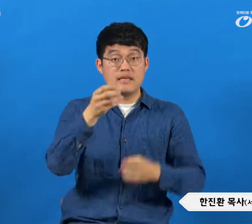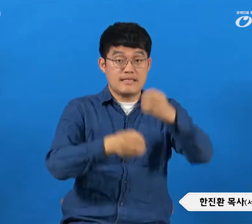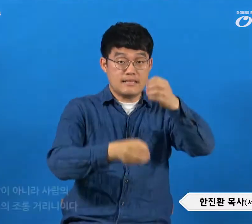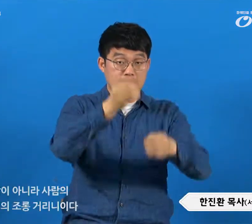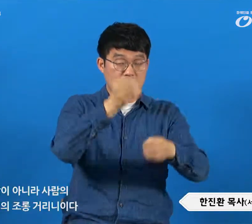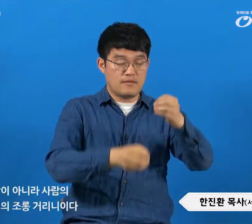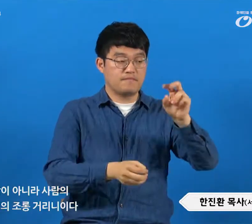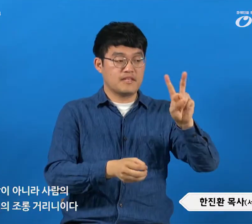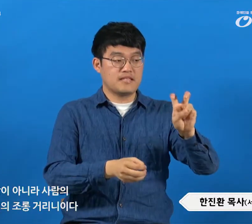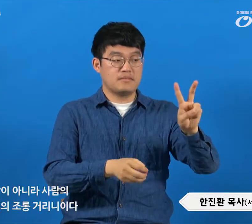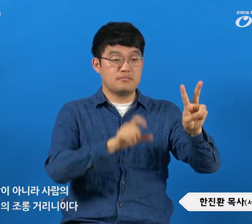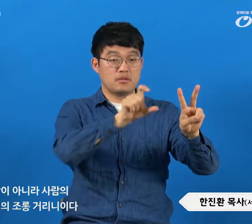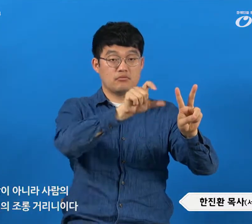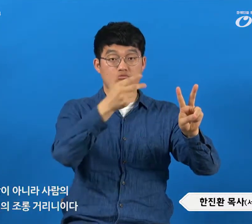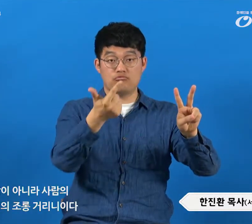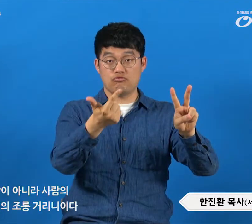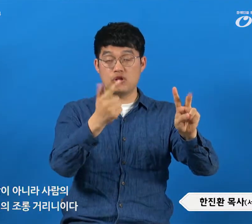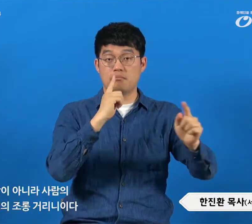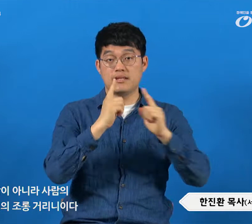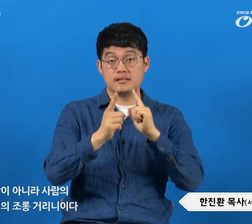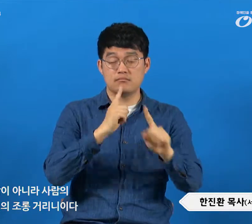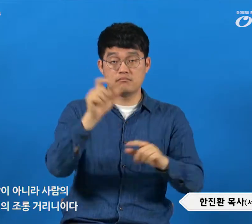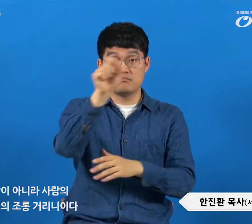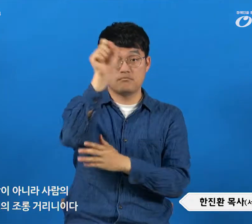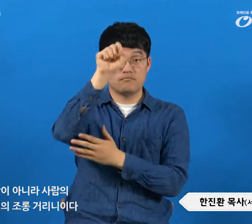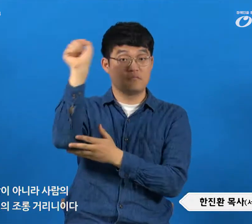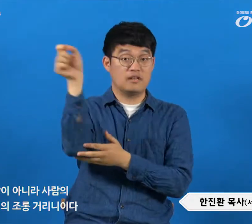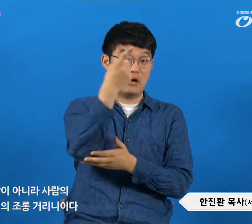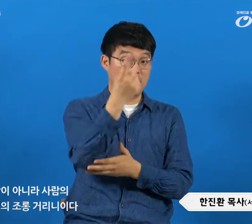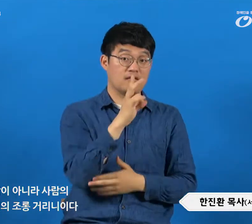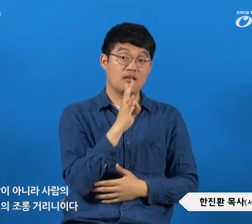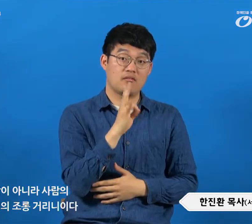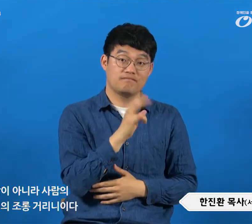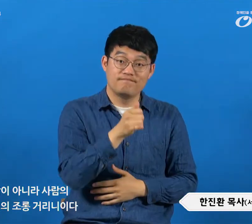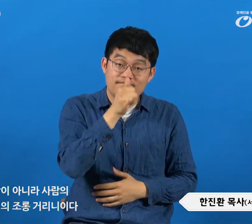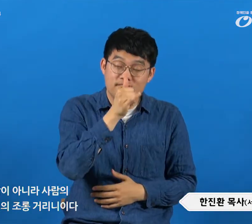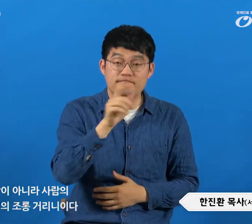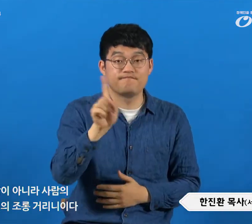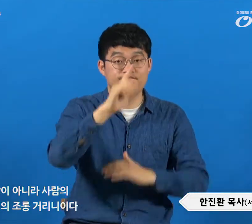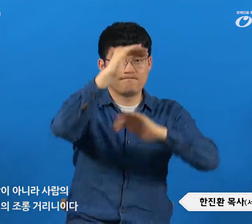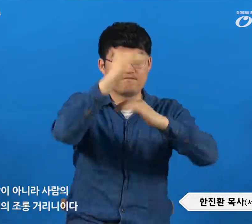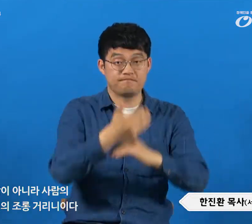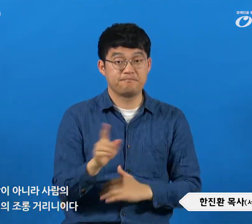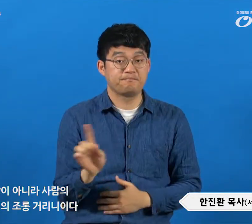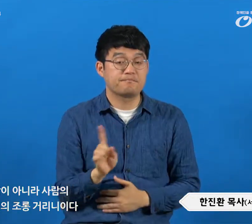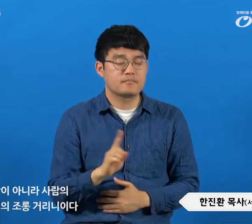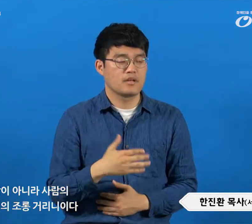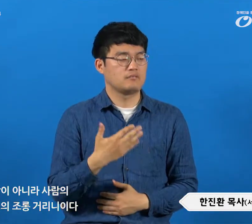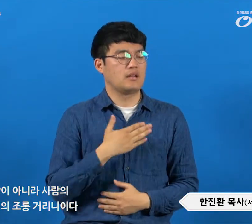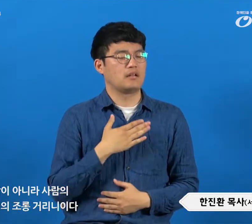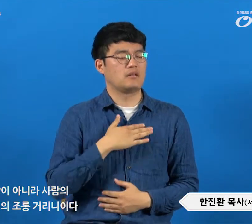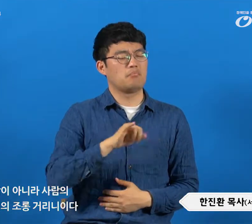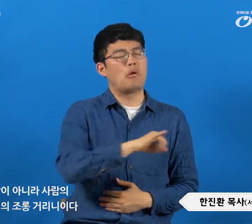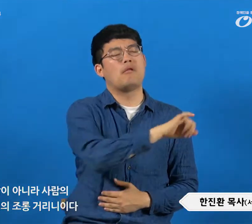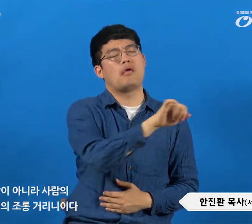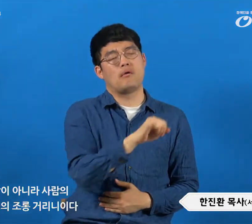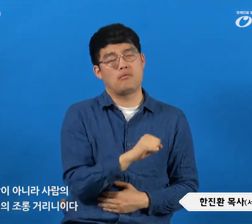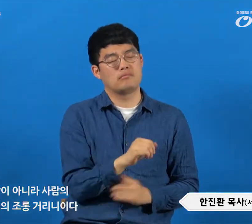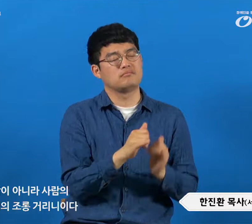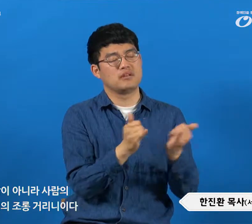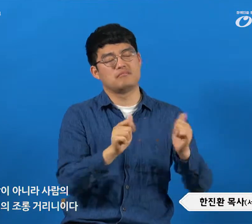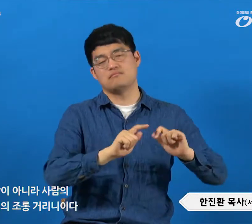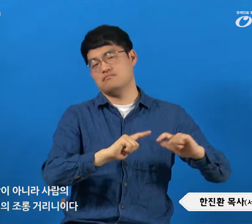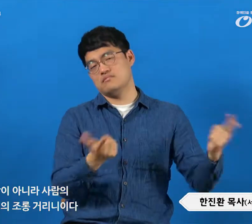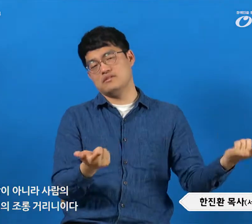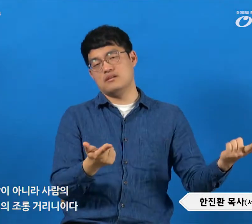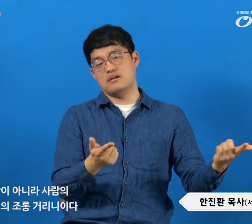또 시편 22편 6절에는 다윗이 이렇게 예언합니다. 나는 벌레요 사람이